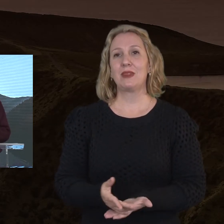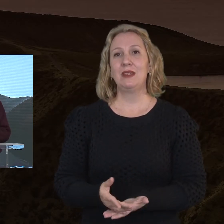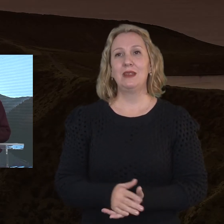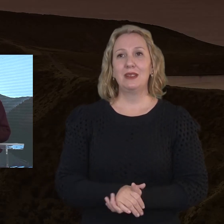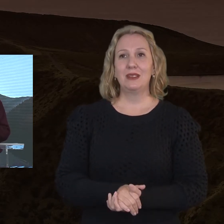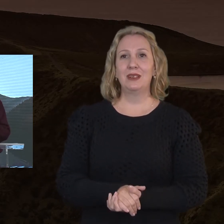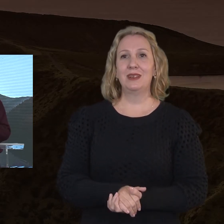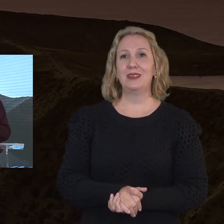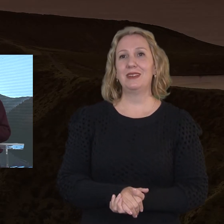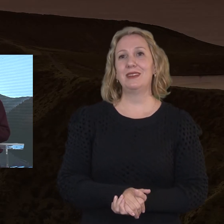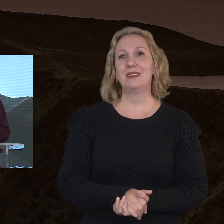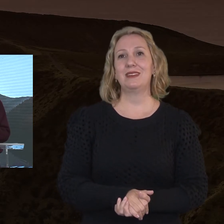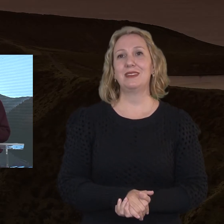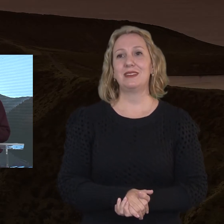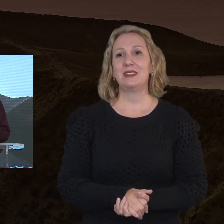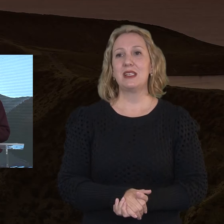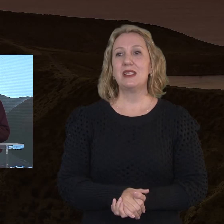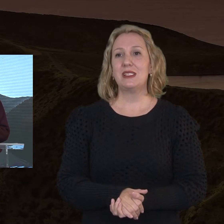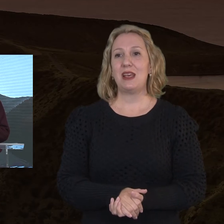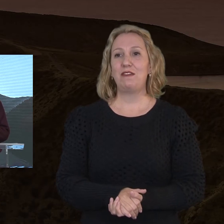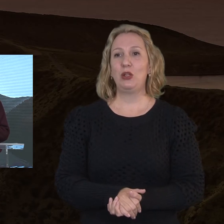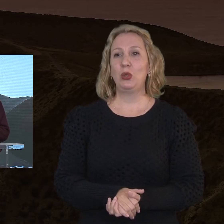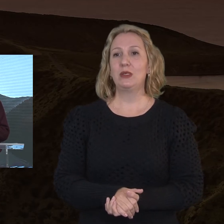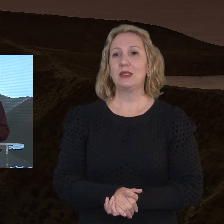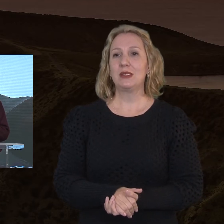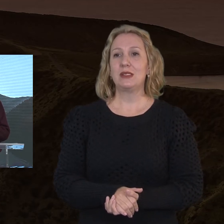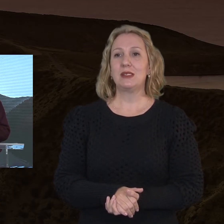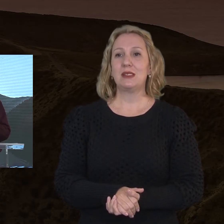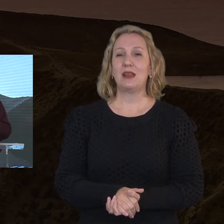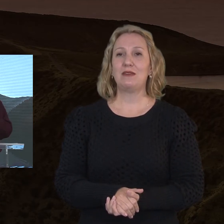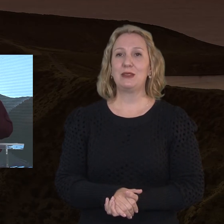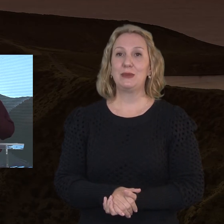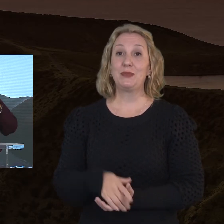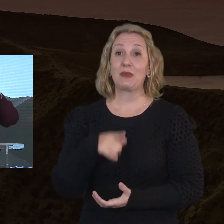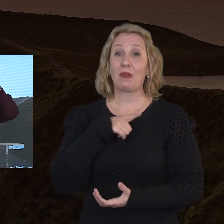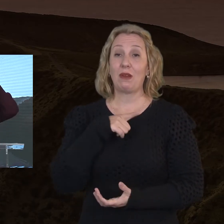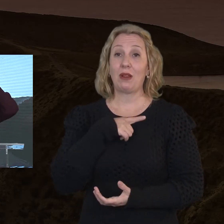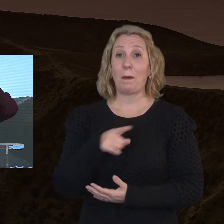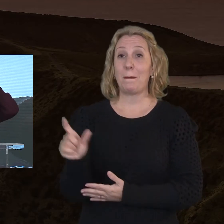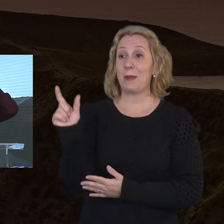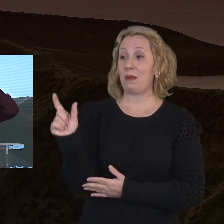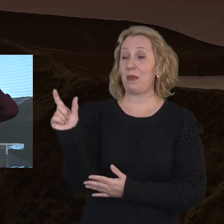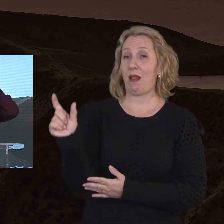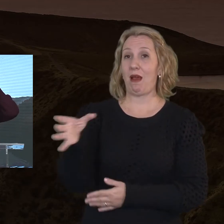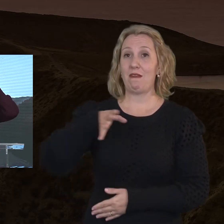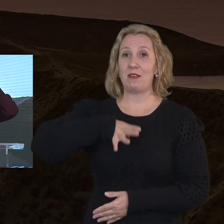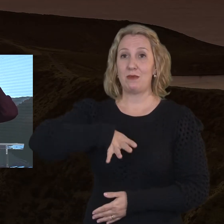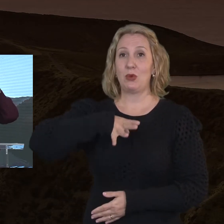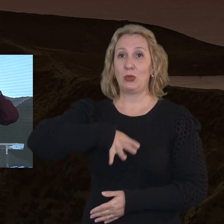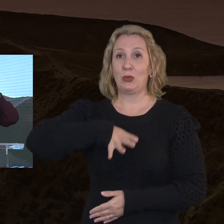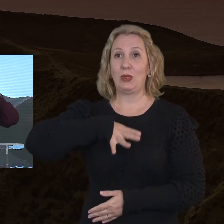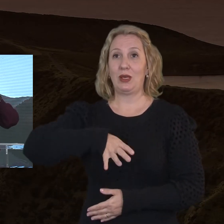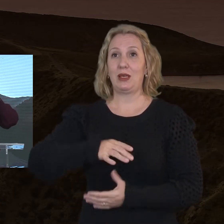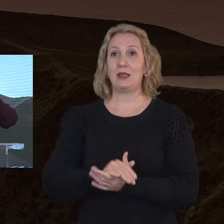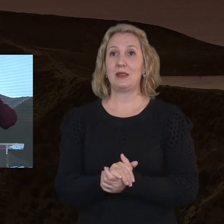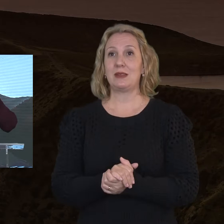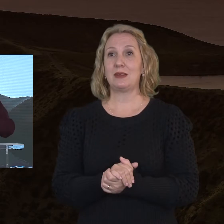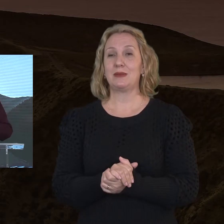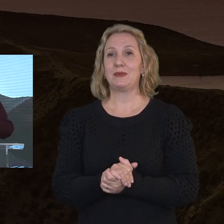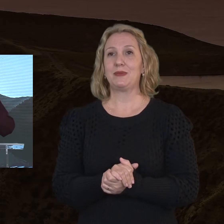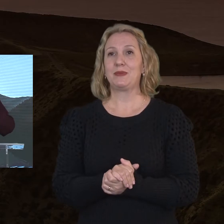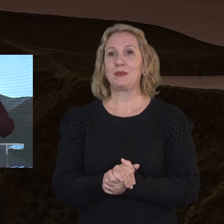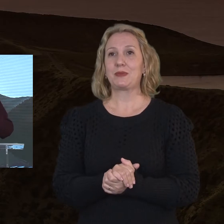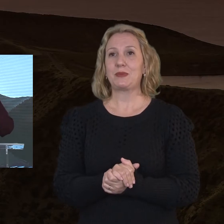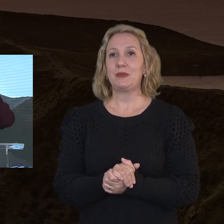encefalograma céfalo é é é você põe um monte de terminar esse aqui daí você